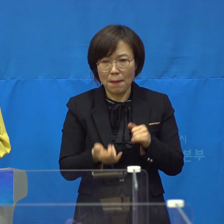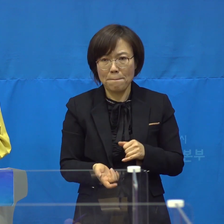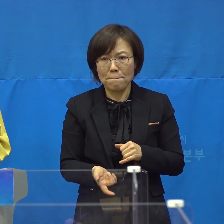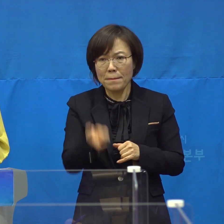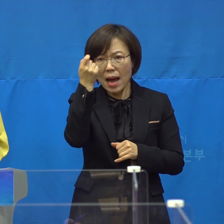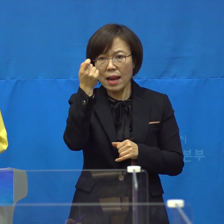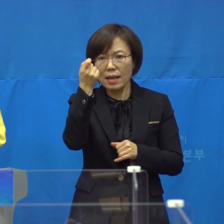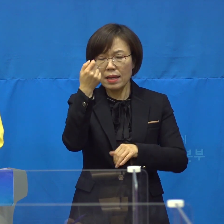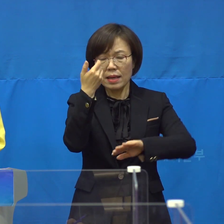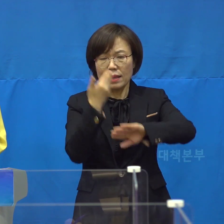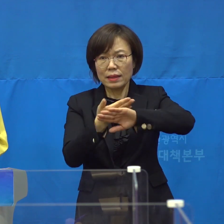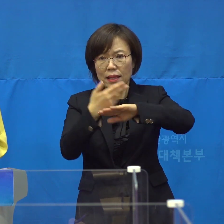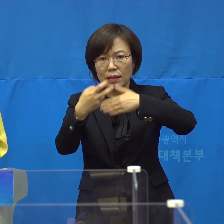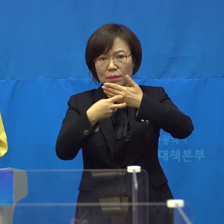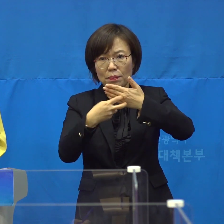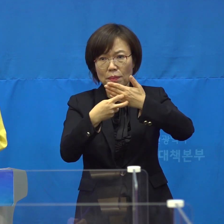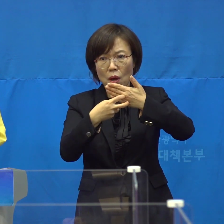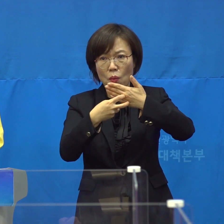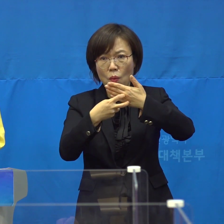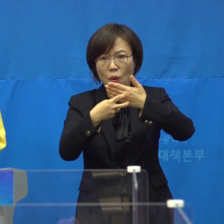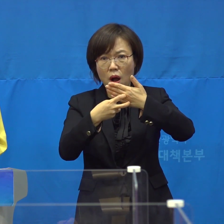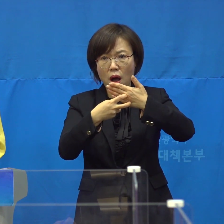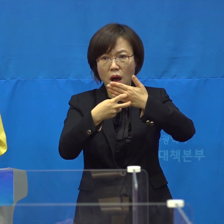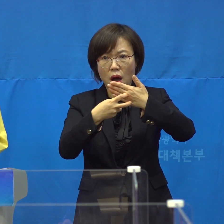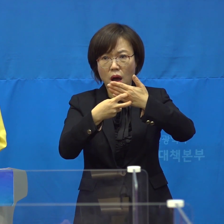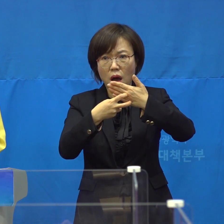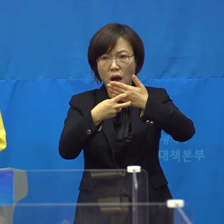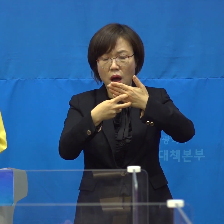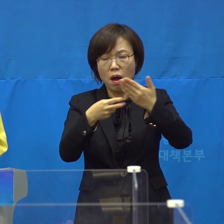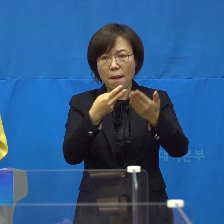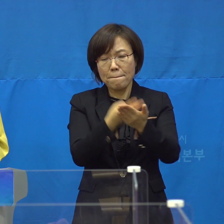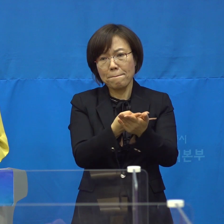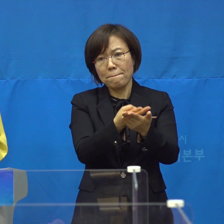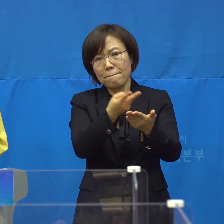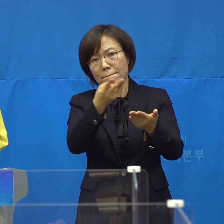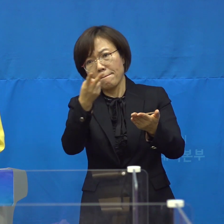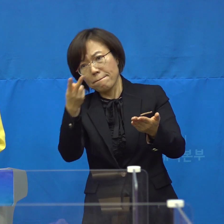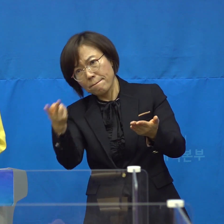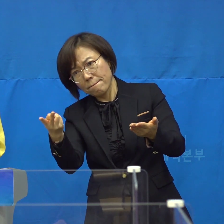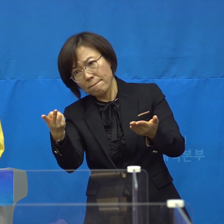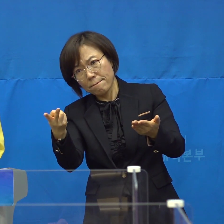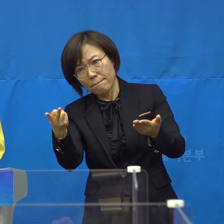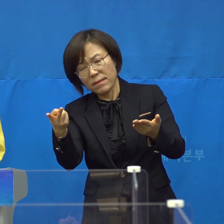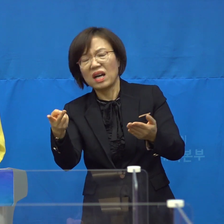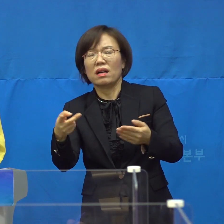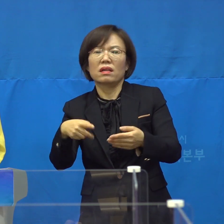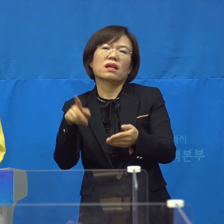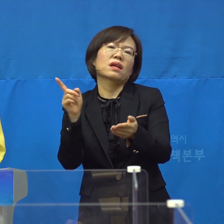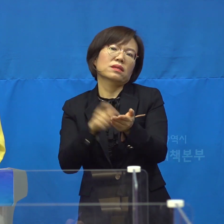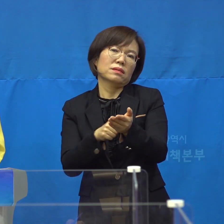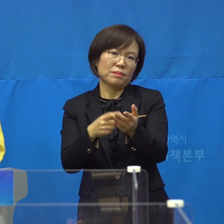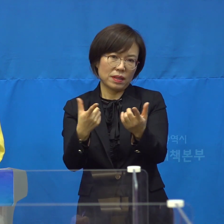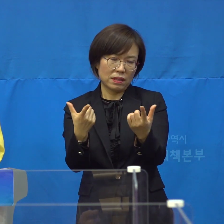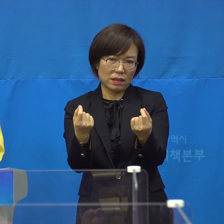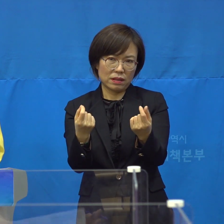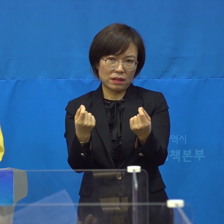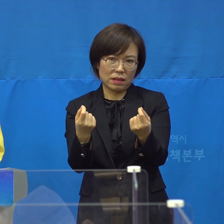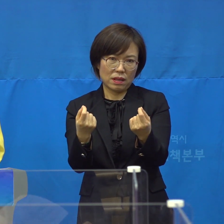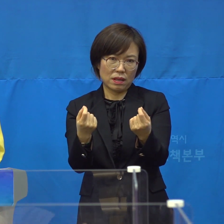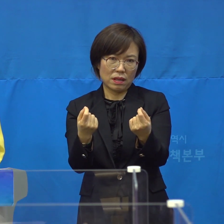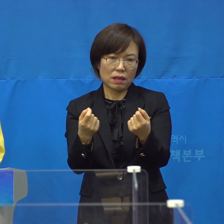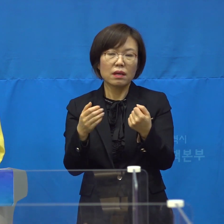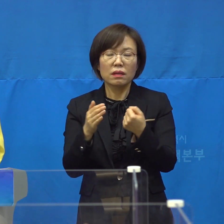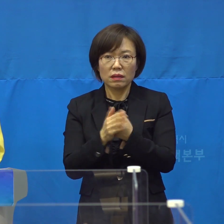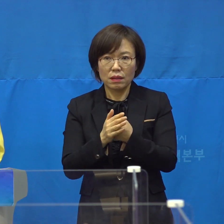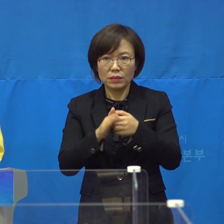빨리 다른 병상으로 다른 병원으로 빨리 옮기는 게 제일 급선무입니다. 급선무고